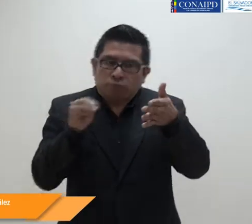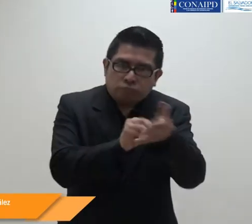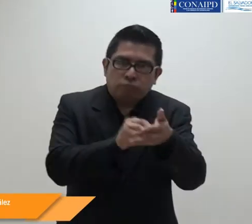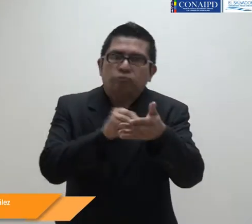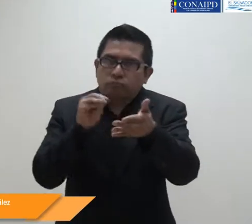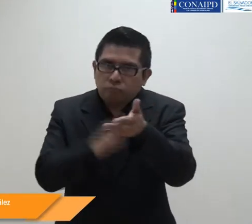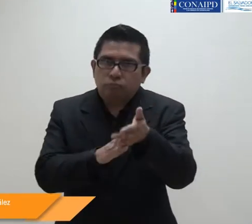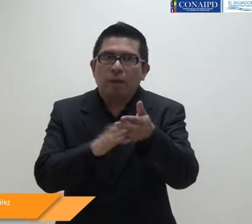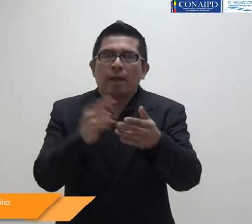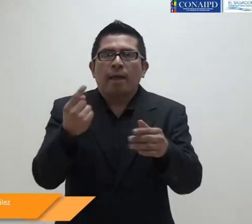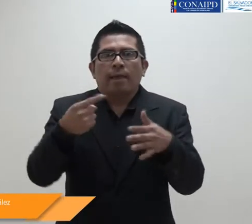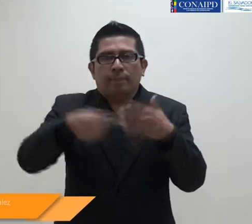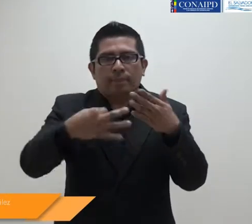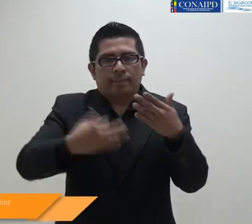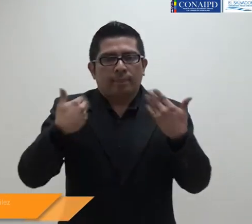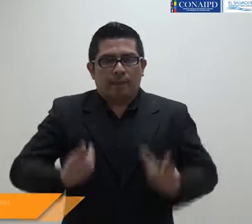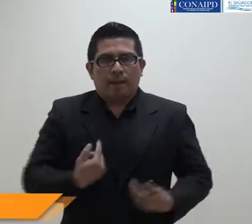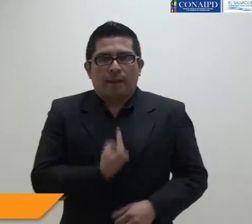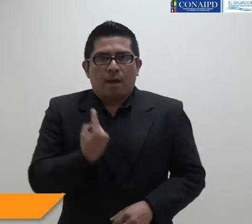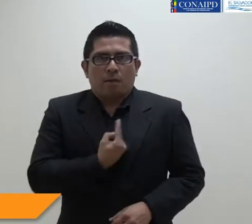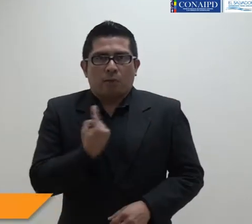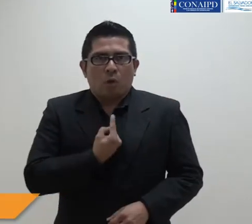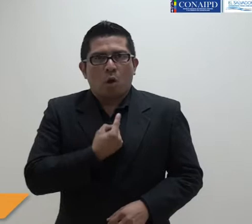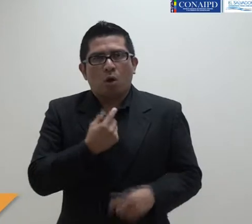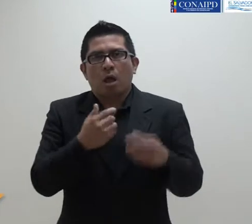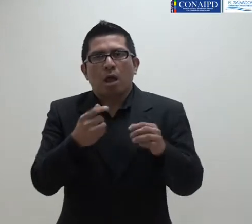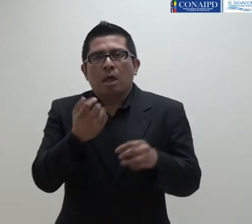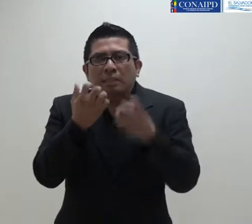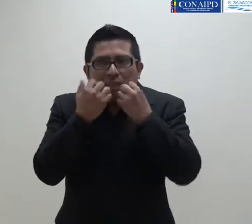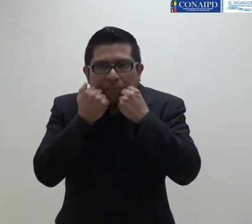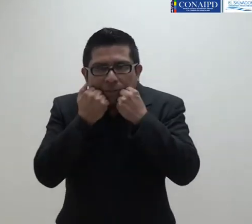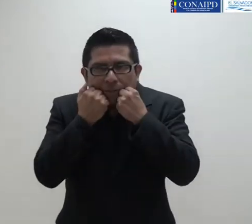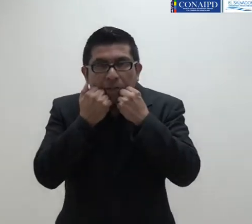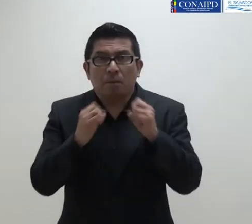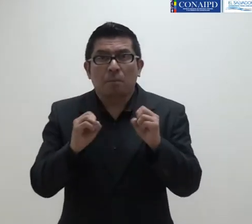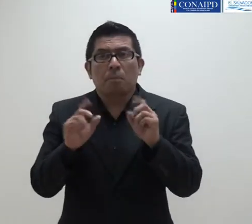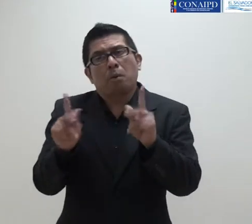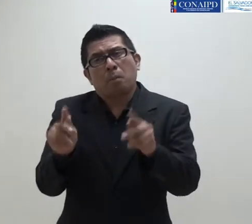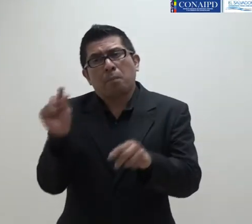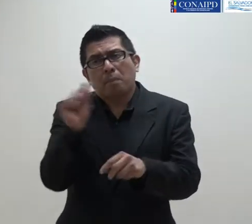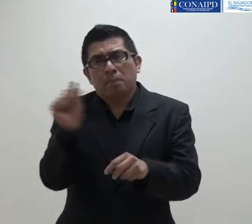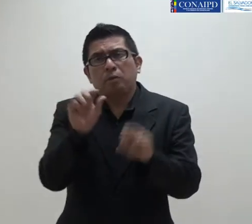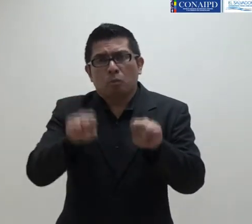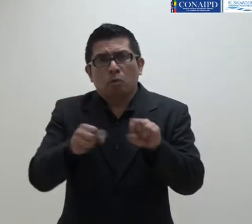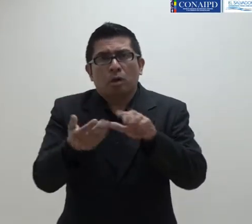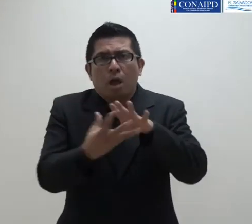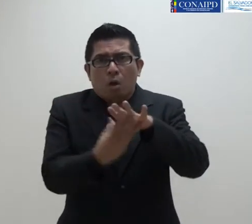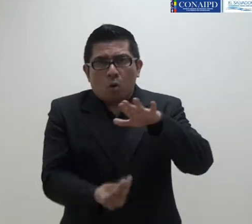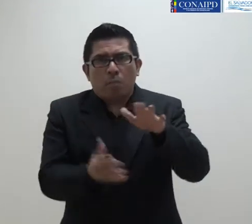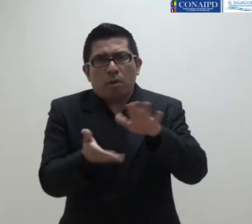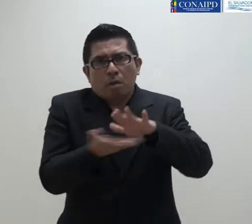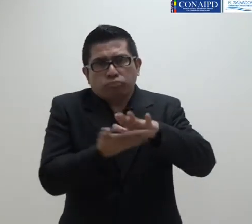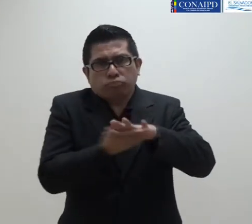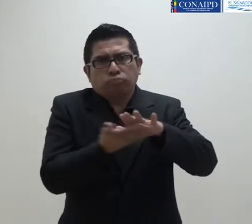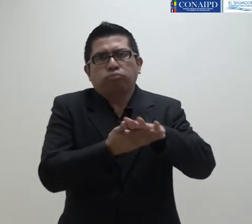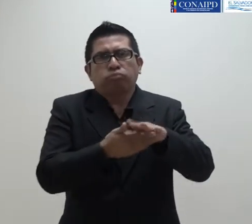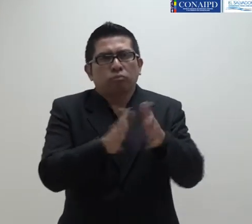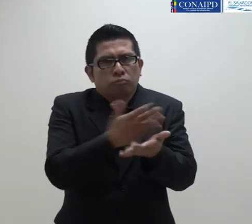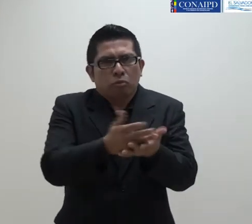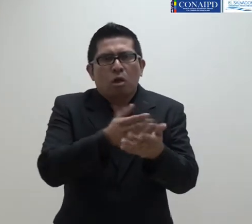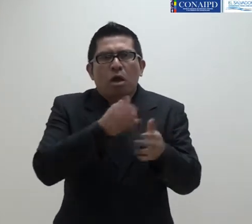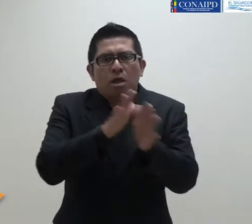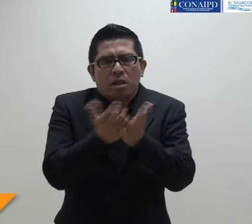a derechos de autor un conjunto de limitaciones y excepciones, a fin de permitir la reproducción, la distribución y la puesta a disposición de